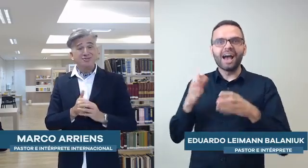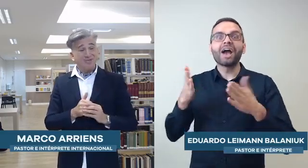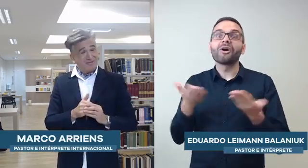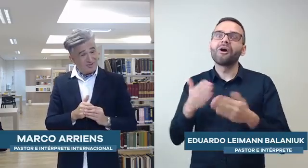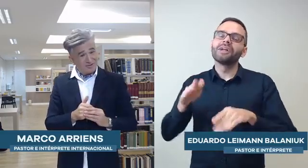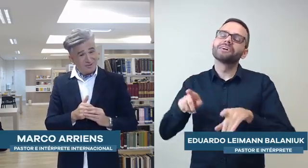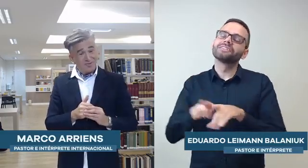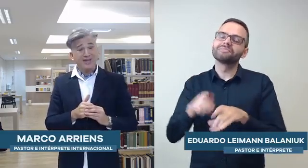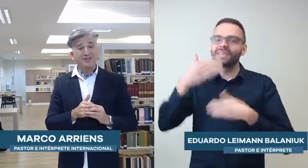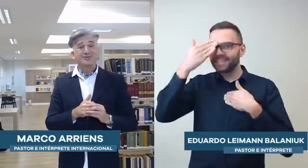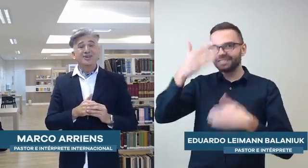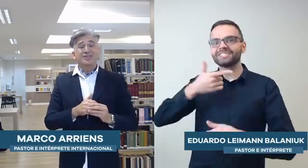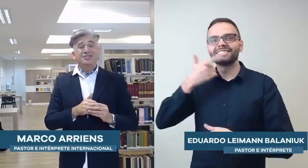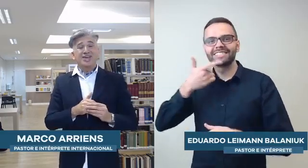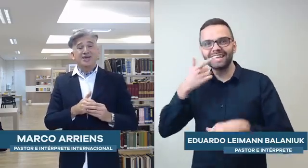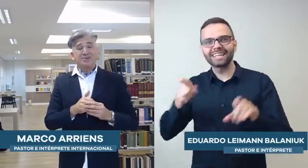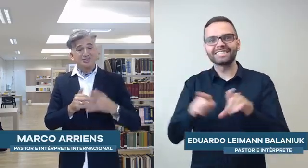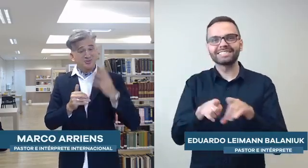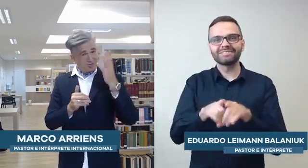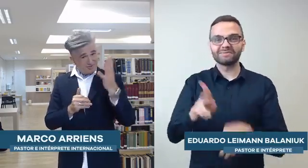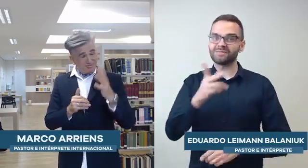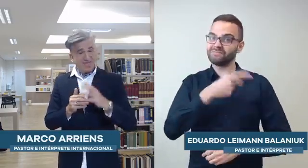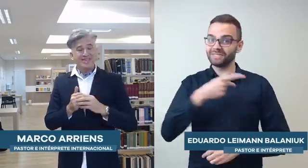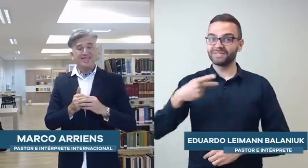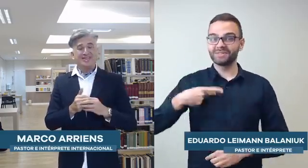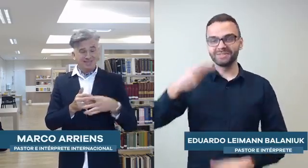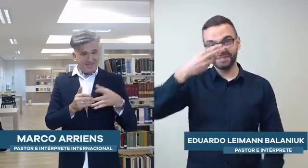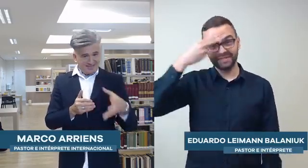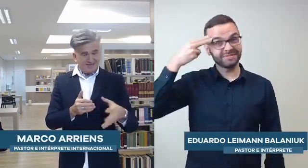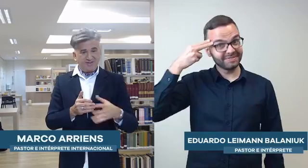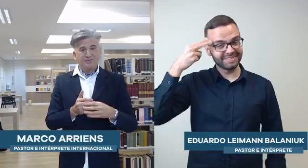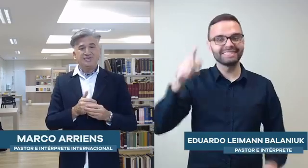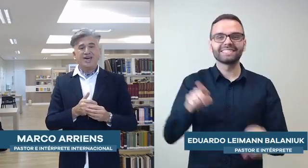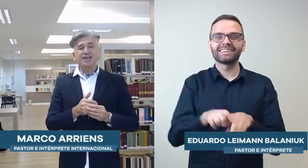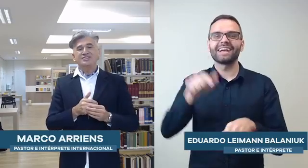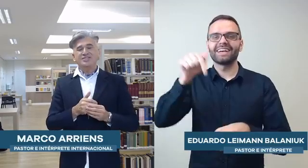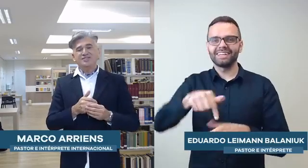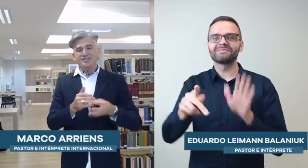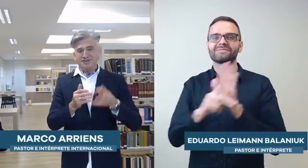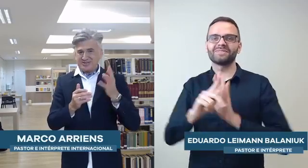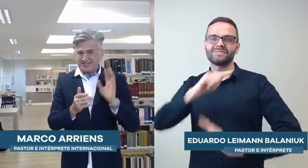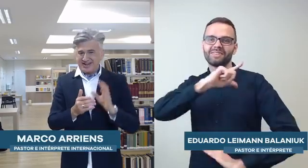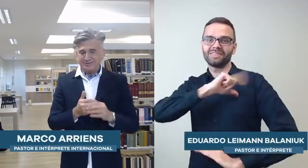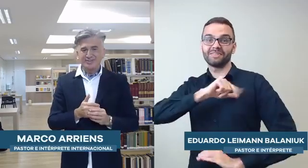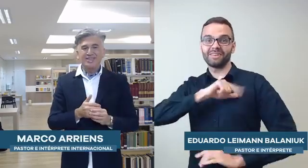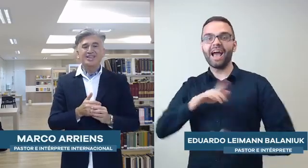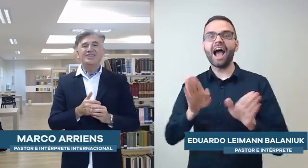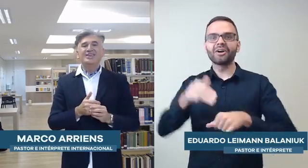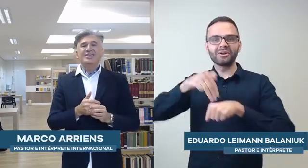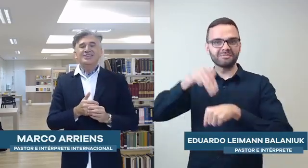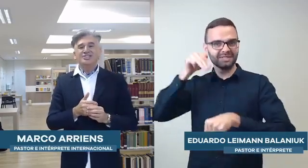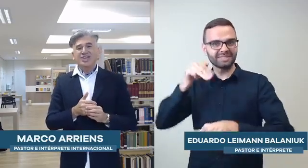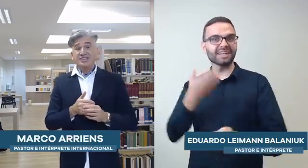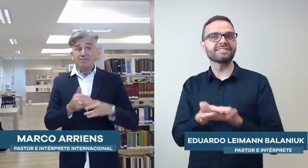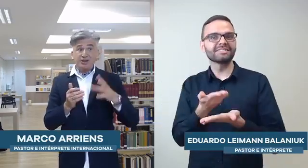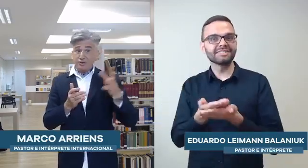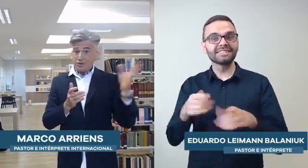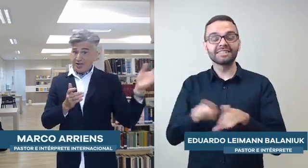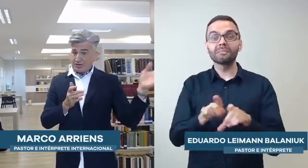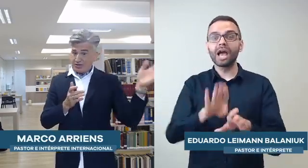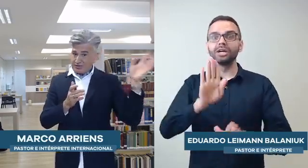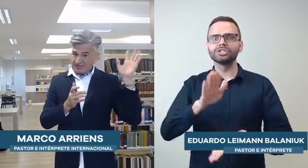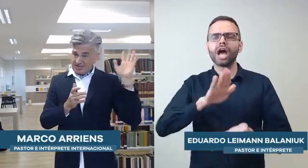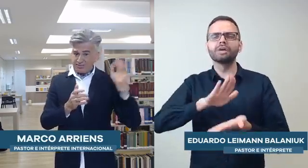aí, muito bem-vindo, Eduardo. Já é pastor também aqui da faculdade, está fazendo o mestrado dele e já